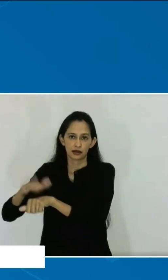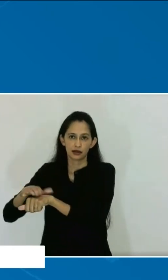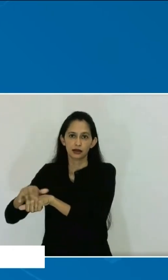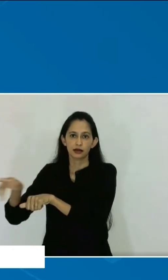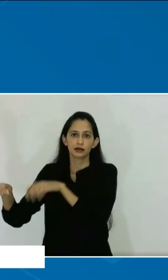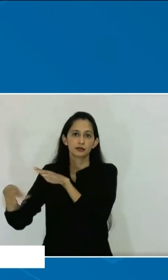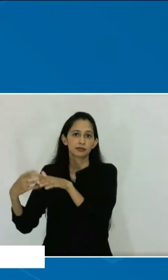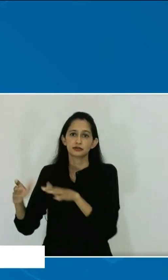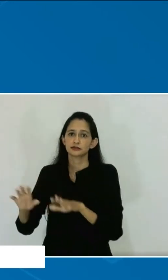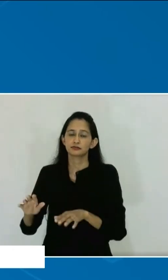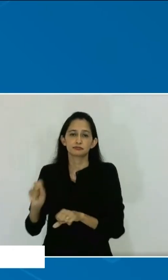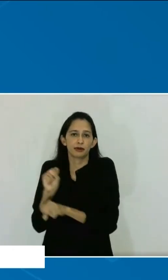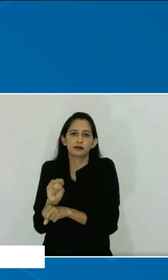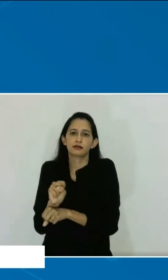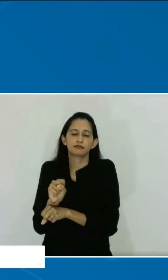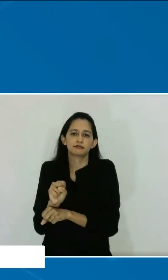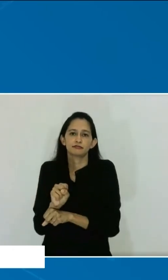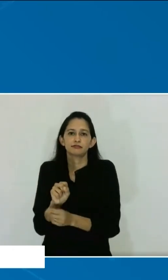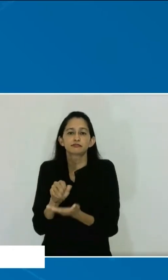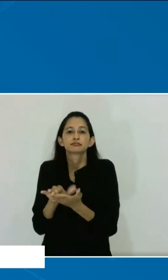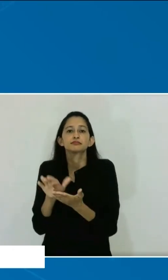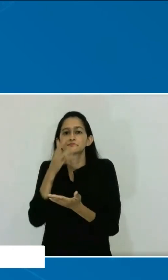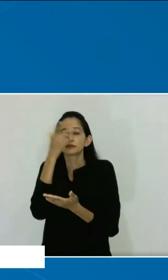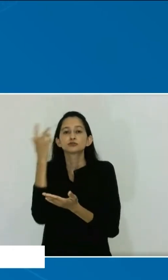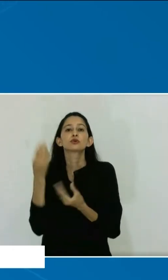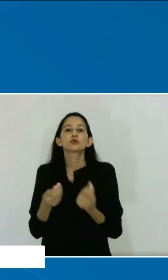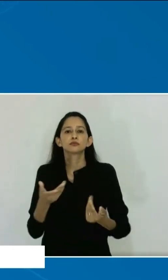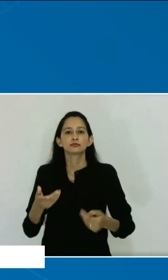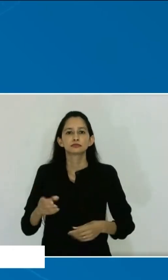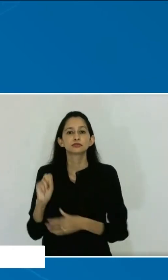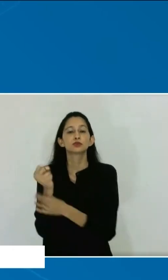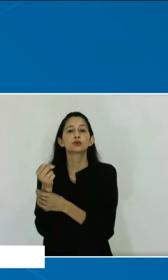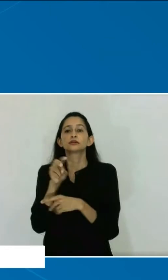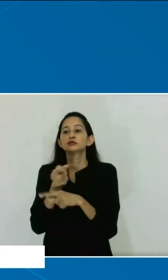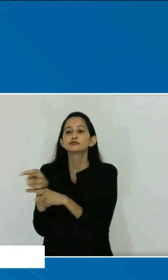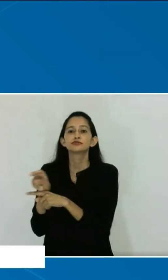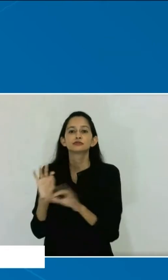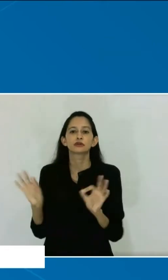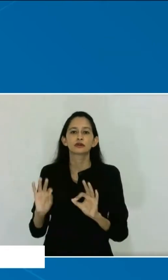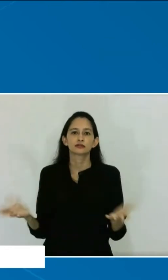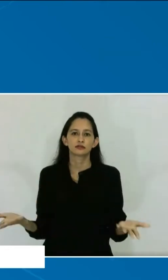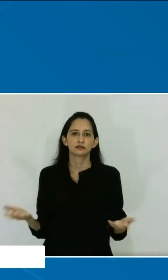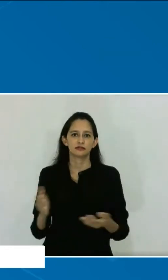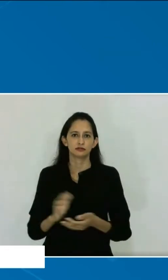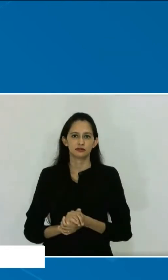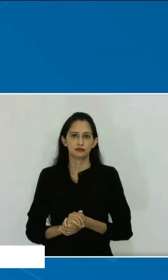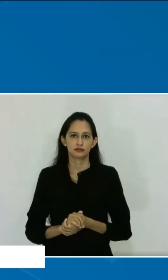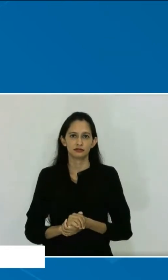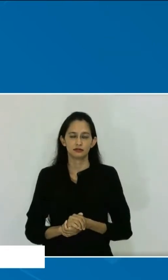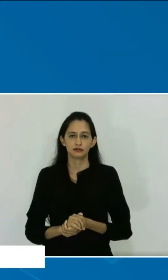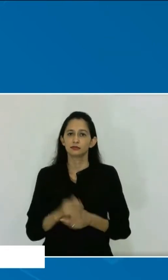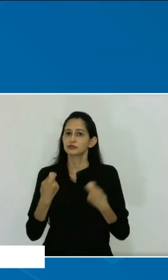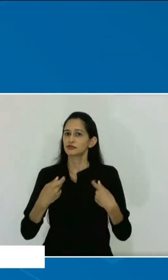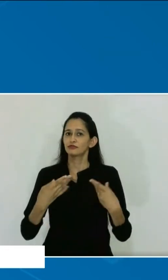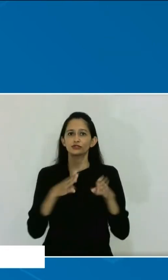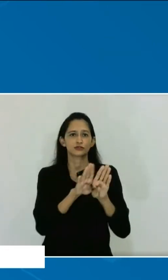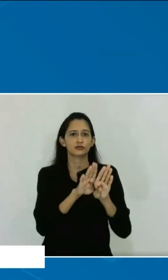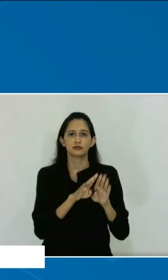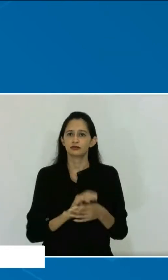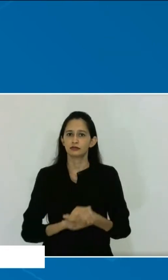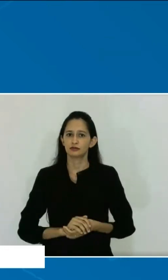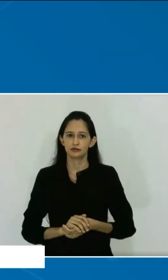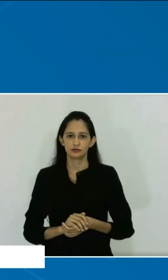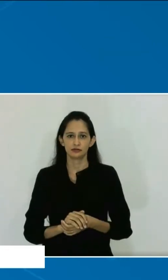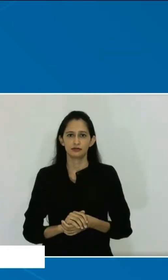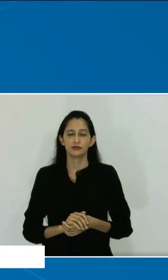de fornecer o serviço. Imagine o campus sem segurança. Temos que fechar, né? Até conseguir fazer o pagamento e retomar. O